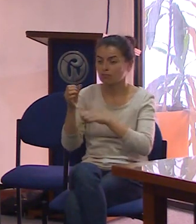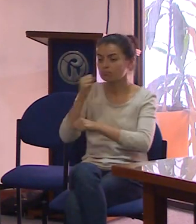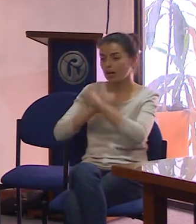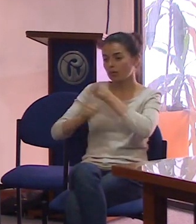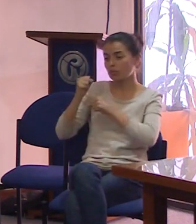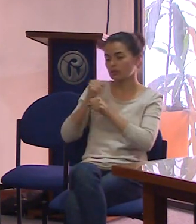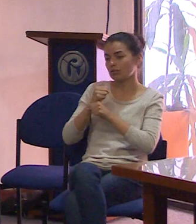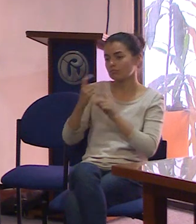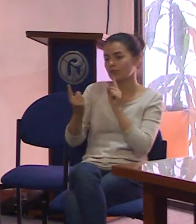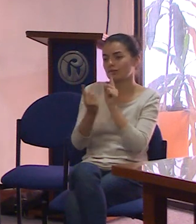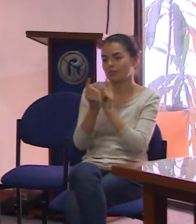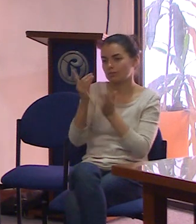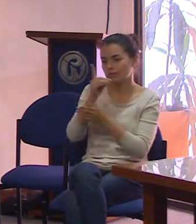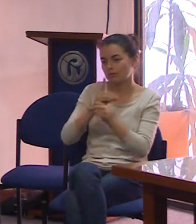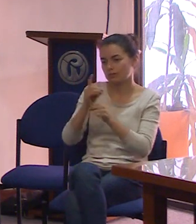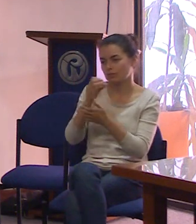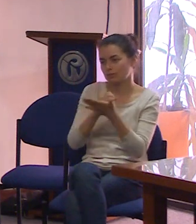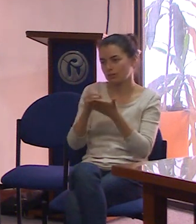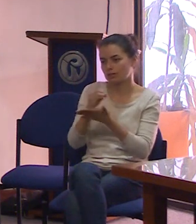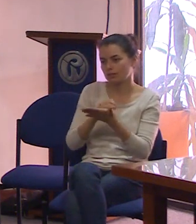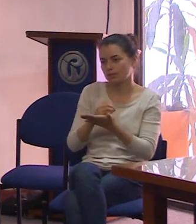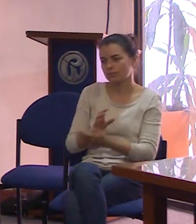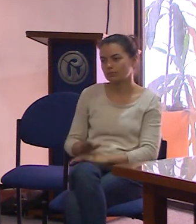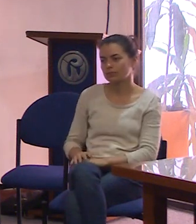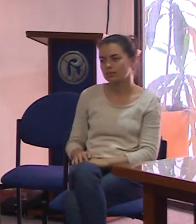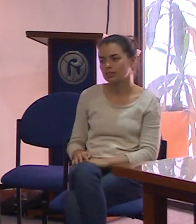grupos de investigación. Entonces hay que también estar pilas